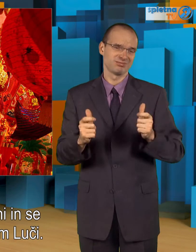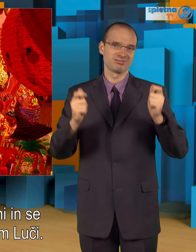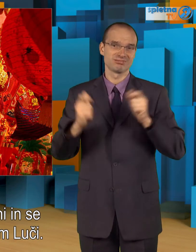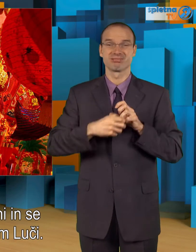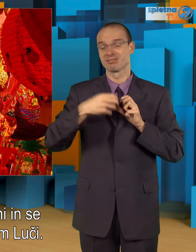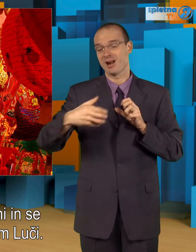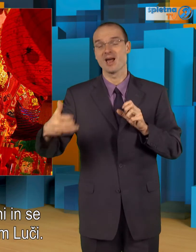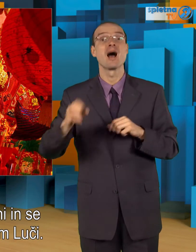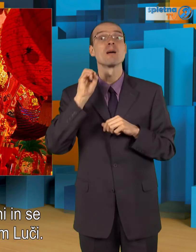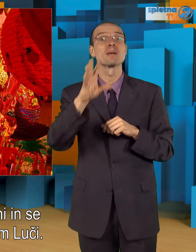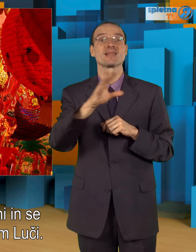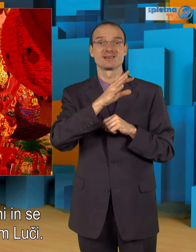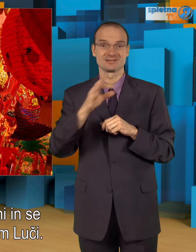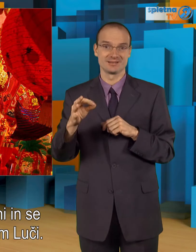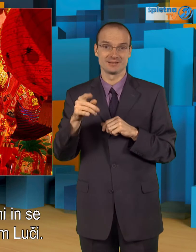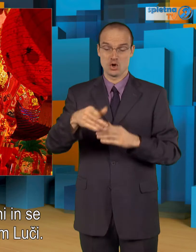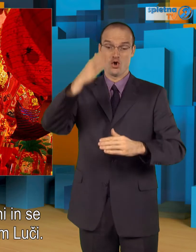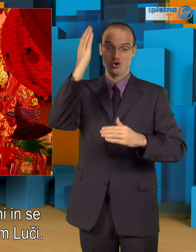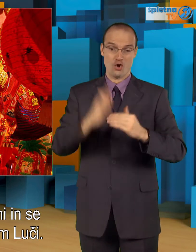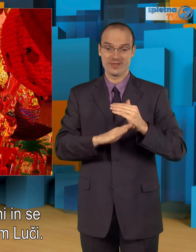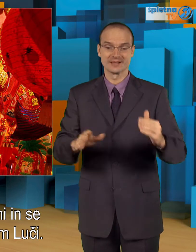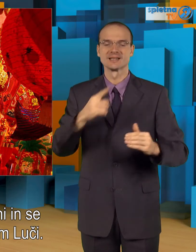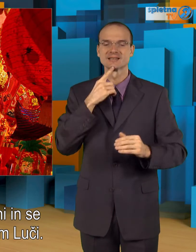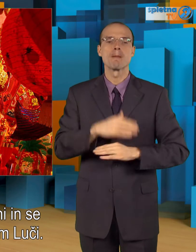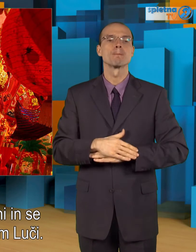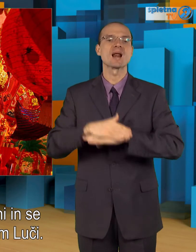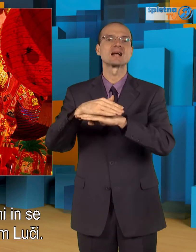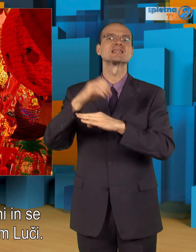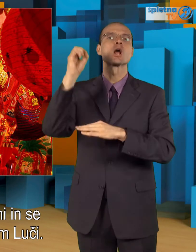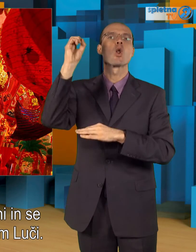Slavje traja 15 dni in se konča s praznikom luči.